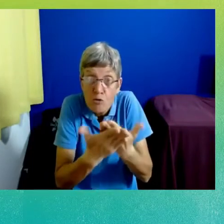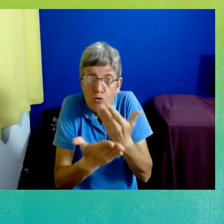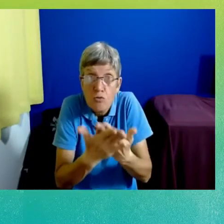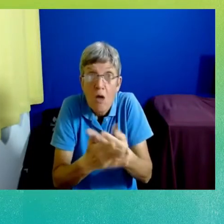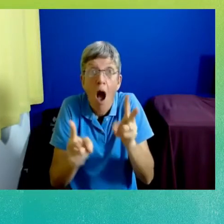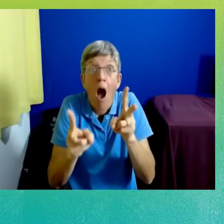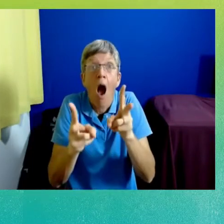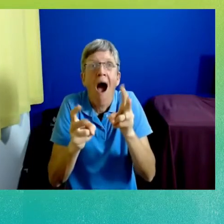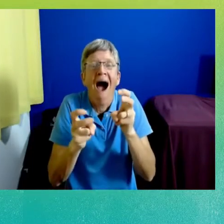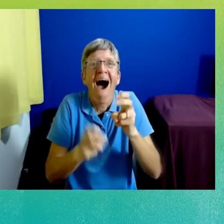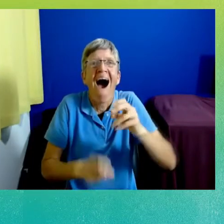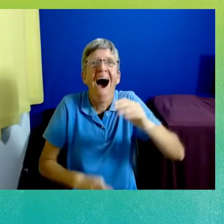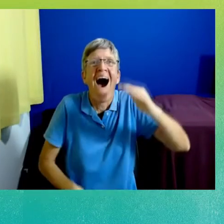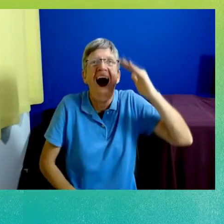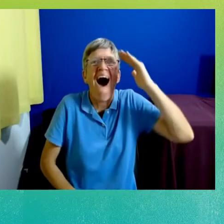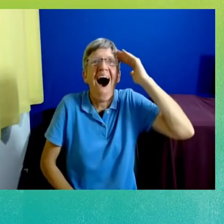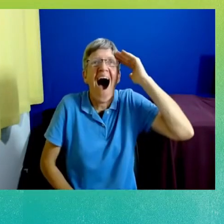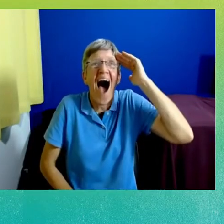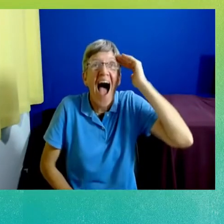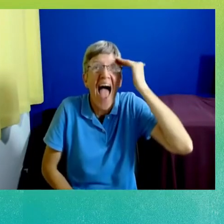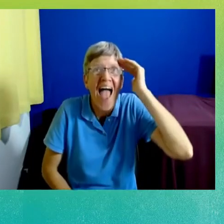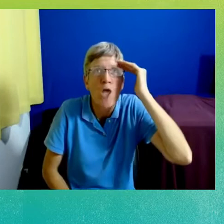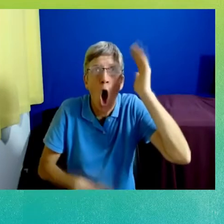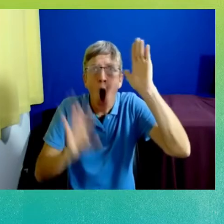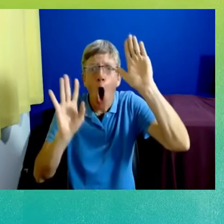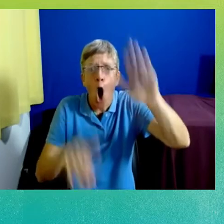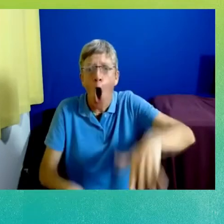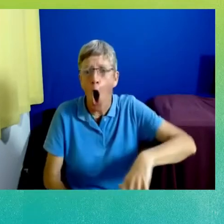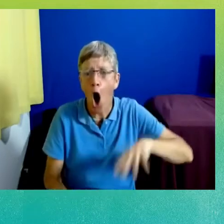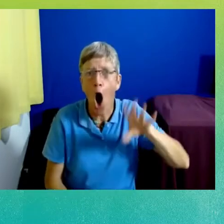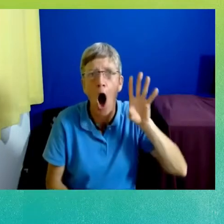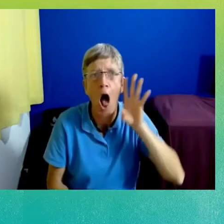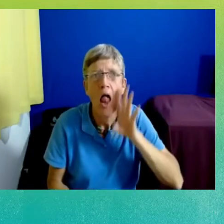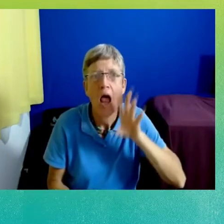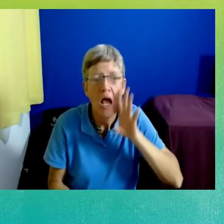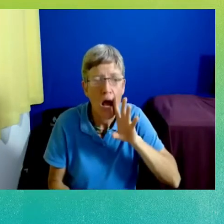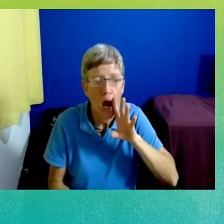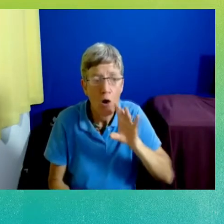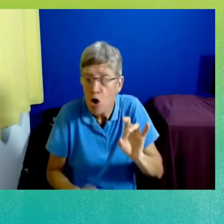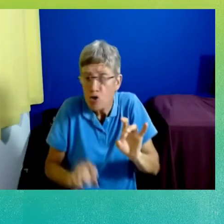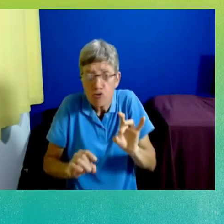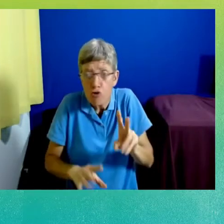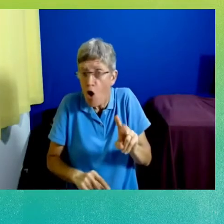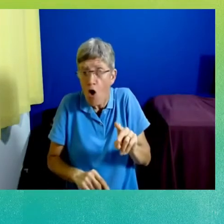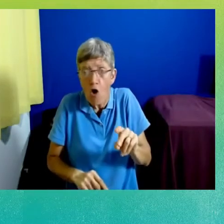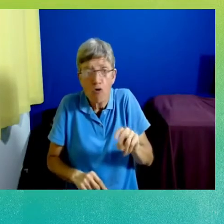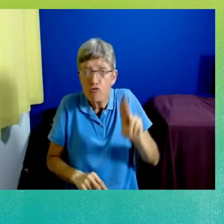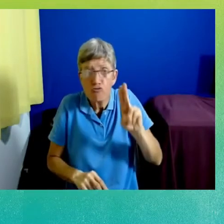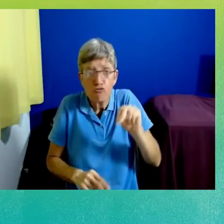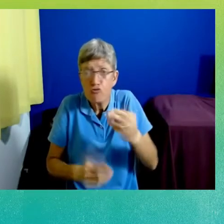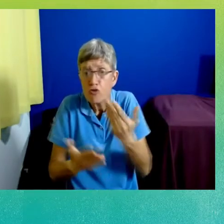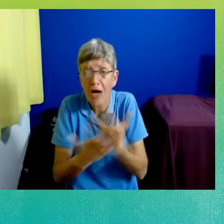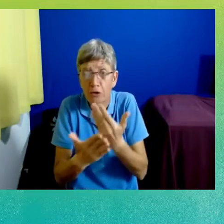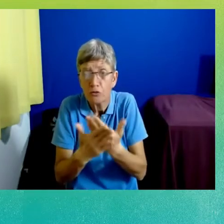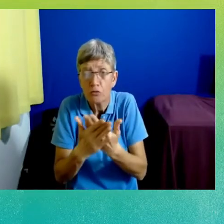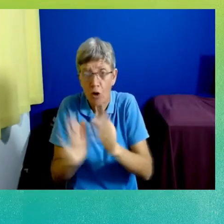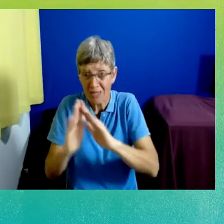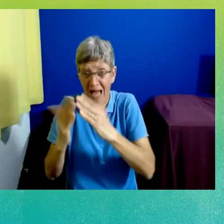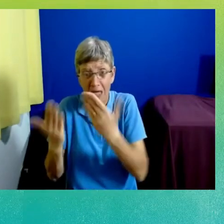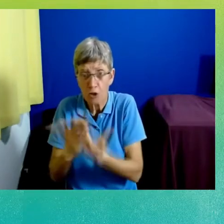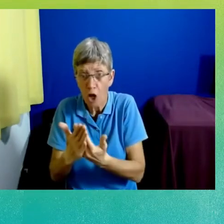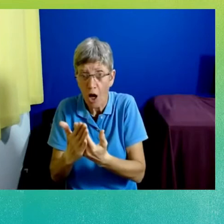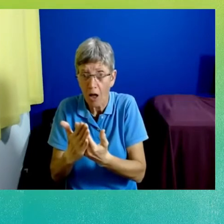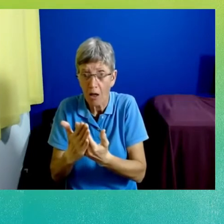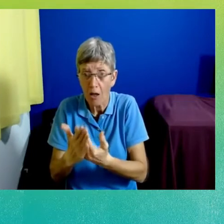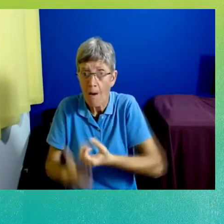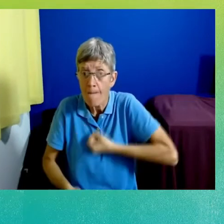estudar. Mas se estudar e conseguir entender através do